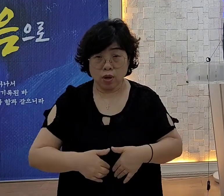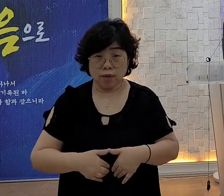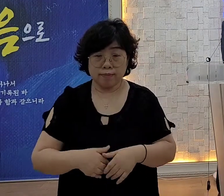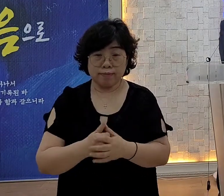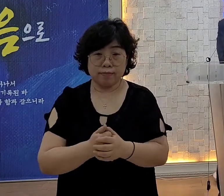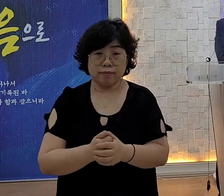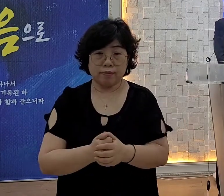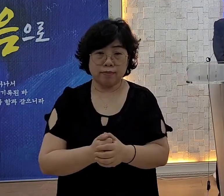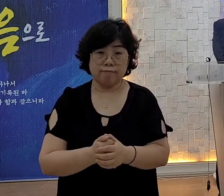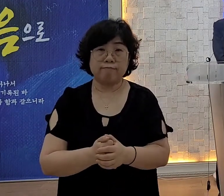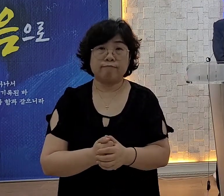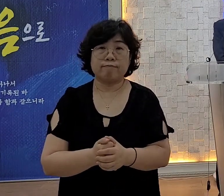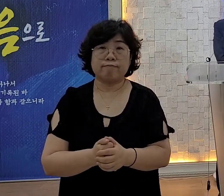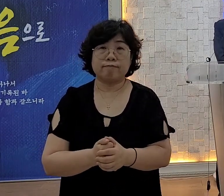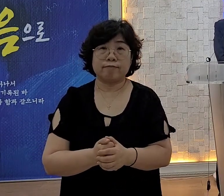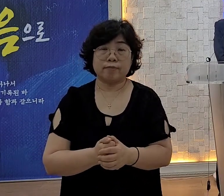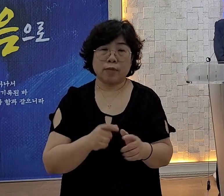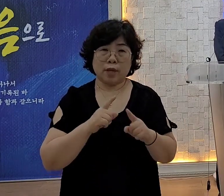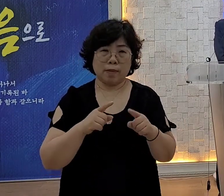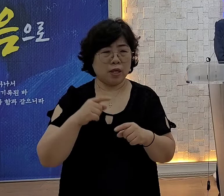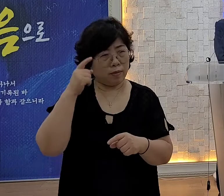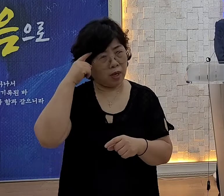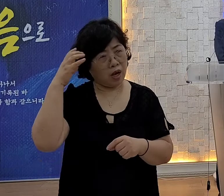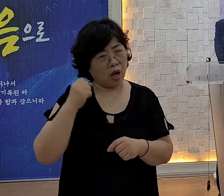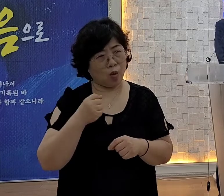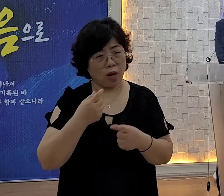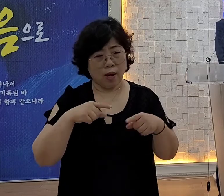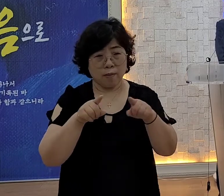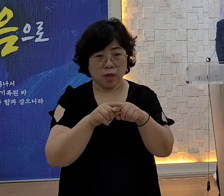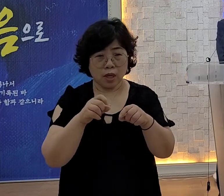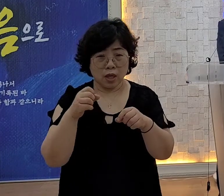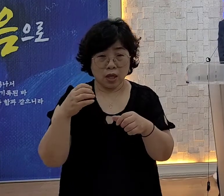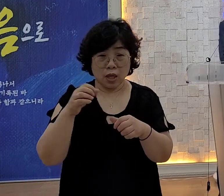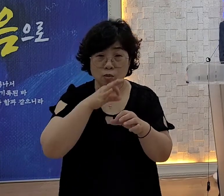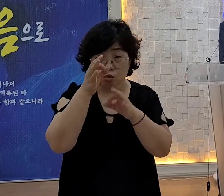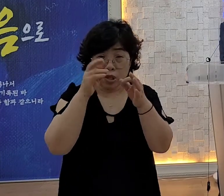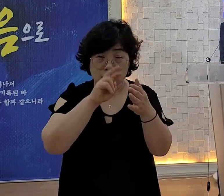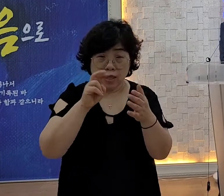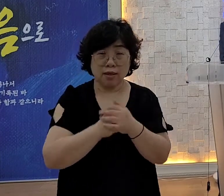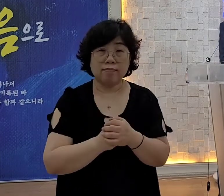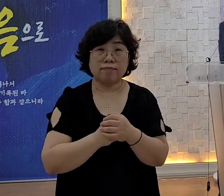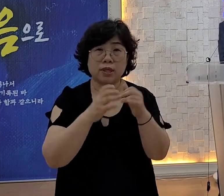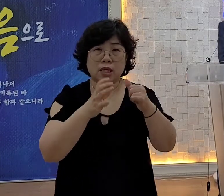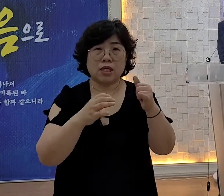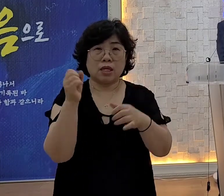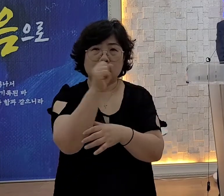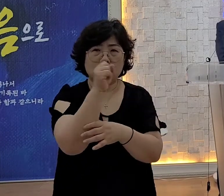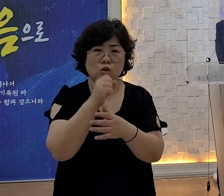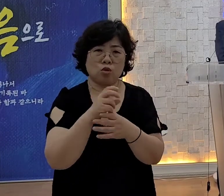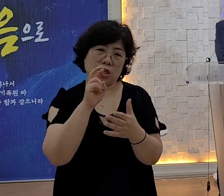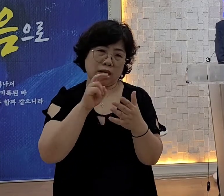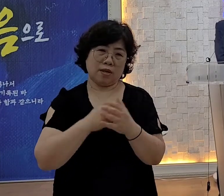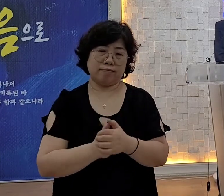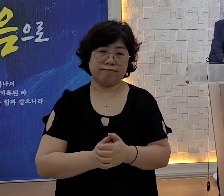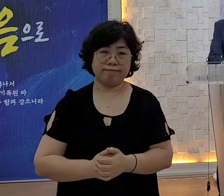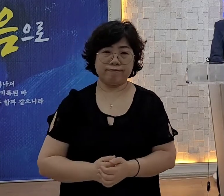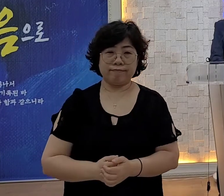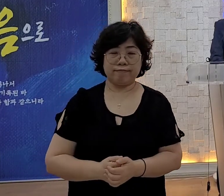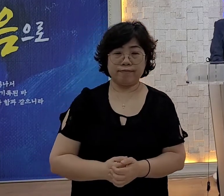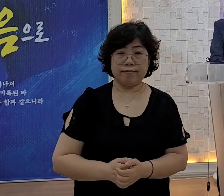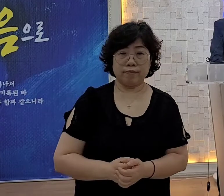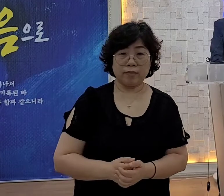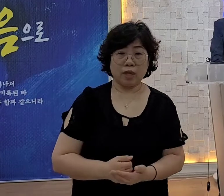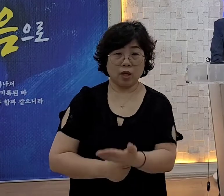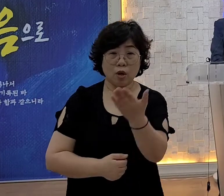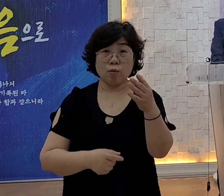함께 부를 찬양은 아까 우리 세상 흔들리고 사람들은 변화해도 이 찬양이죠. 자,